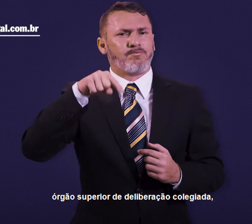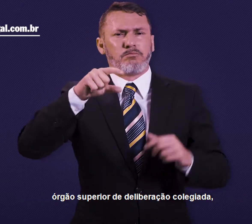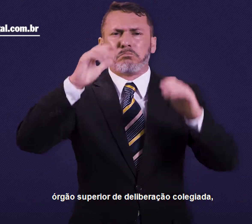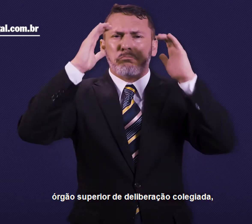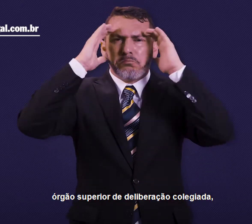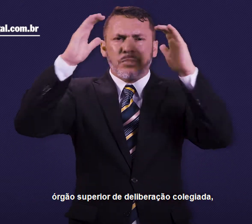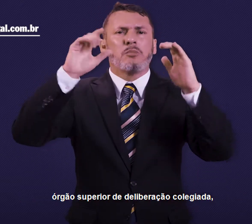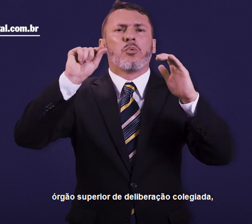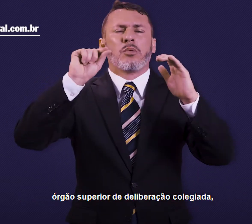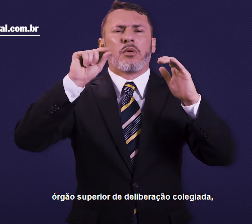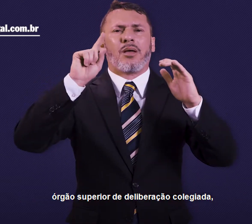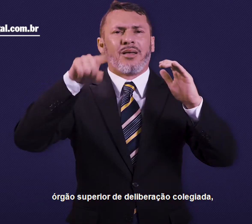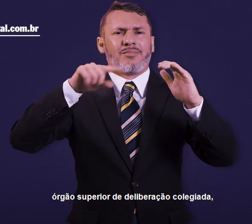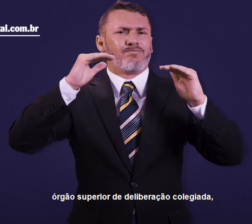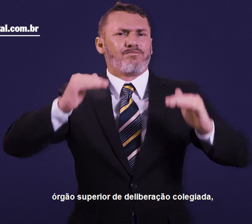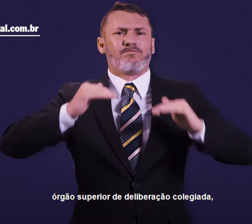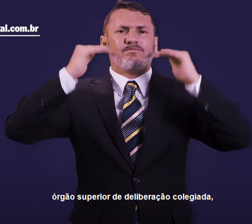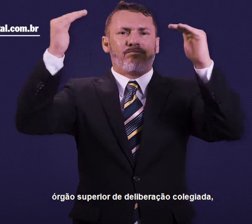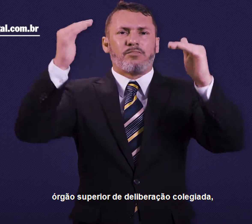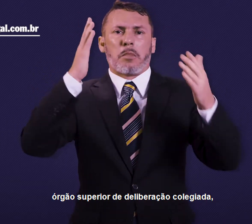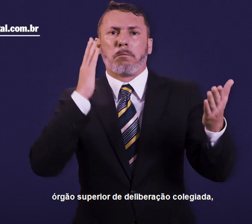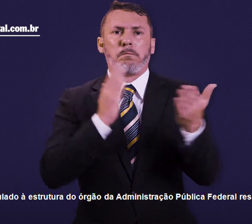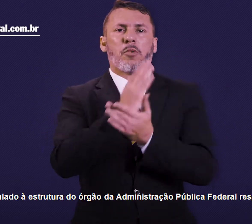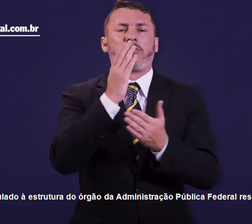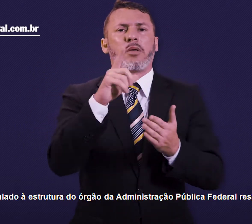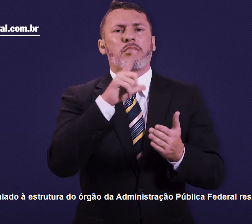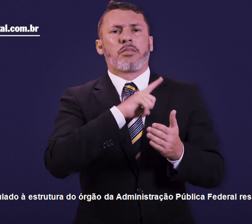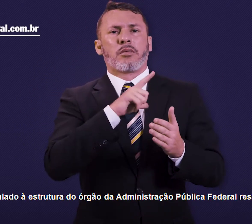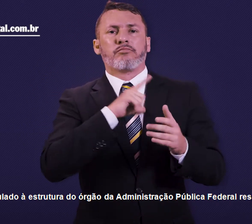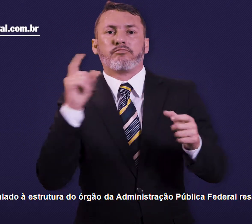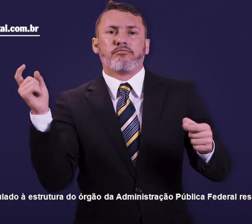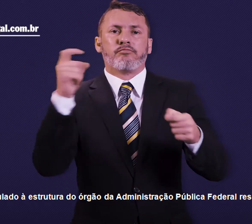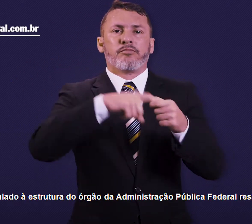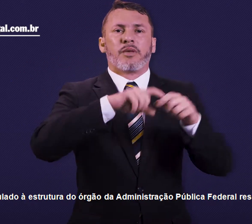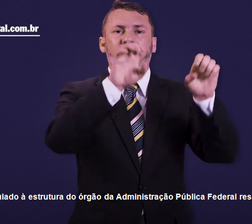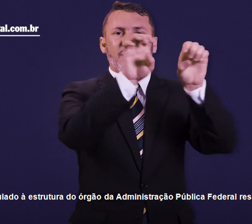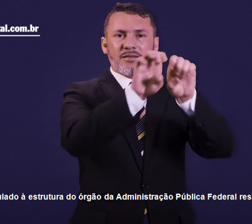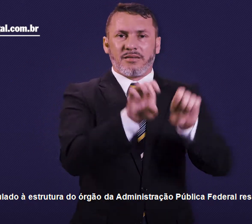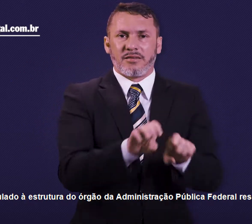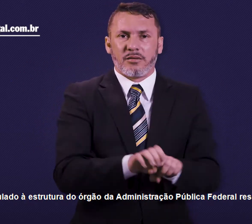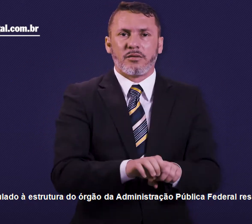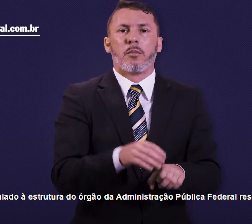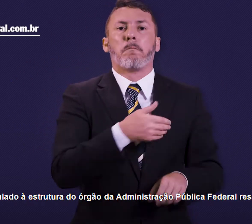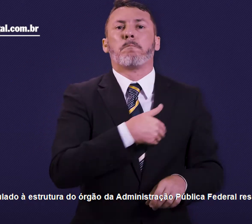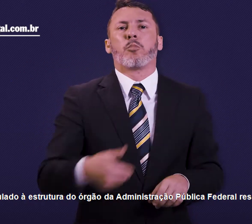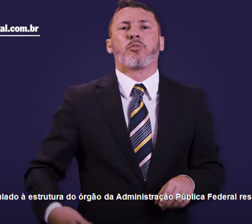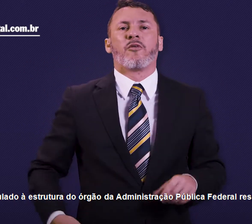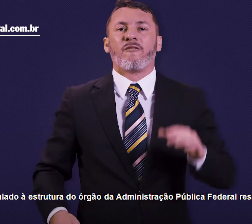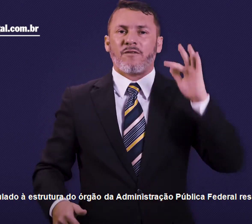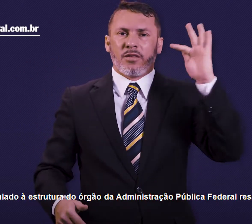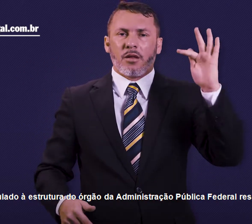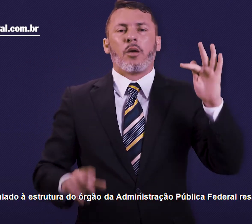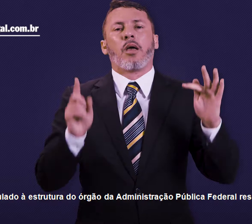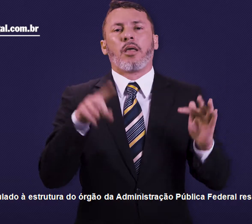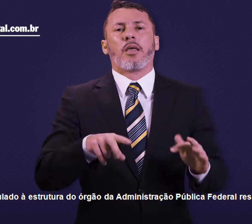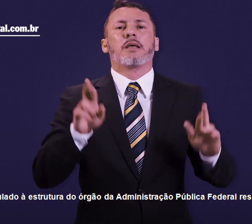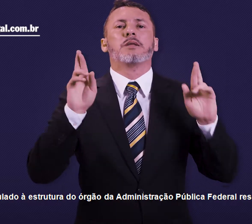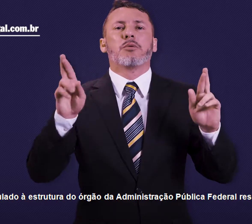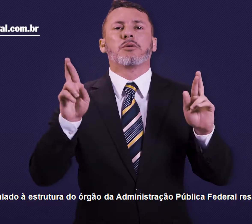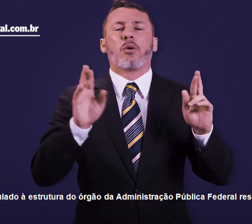órgão superior de deliberação colegiada, vinculado à estrutura do órgão da Administração Pública Federal responsável